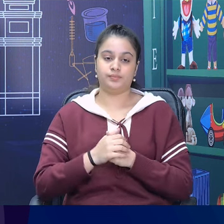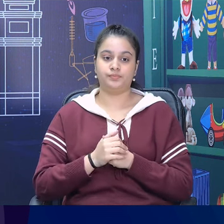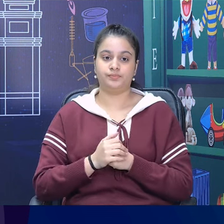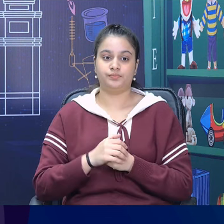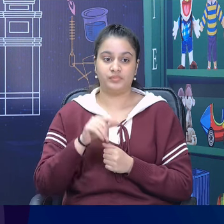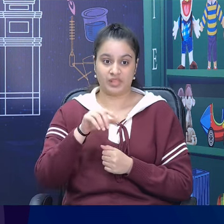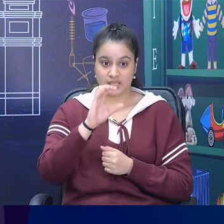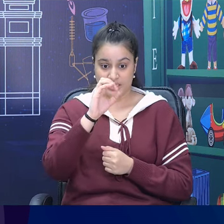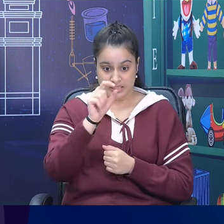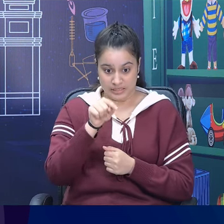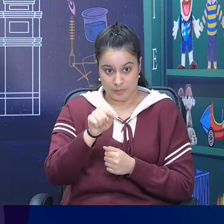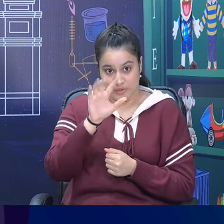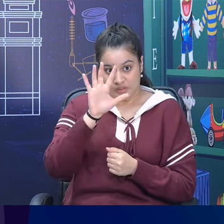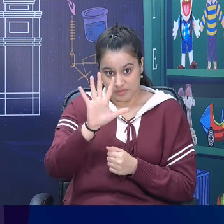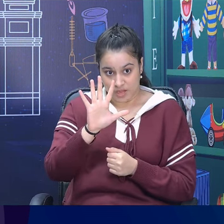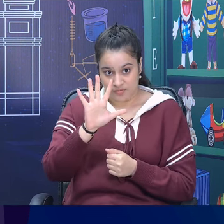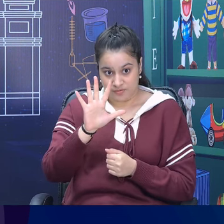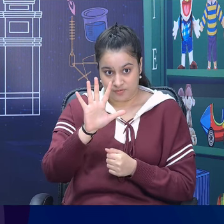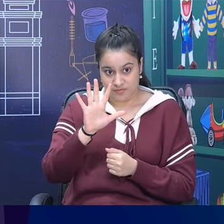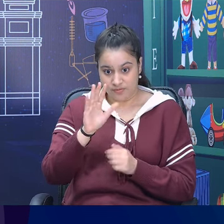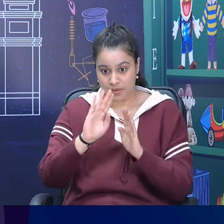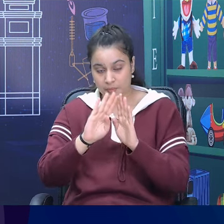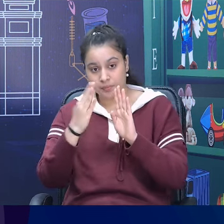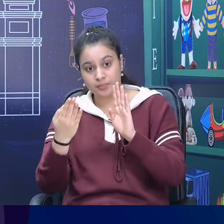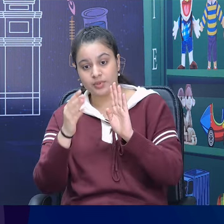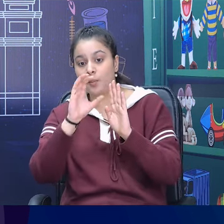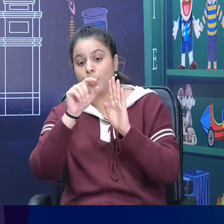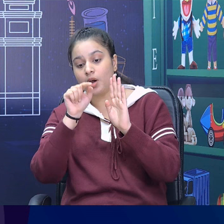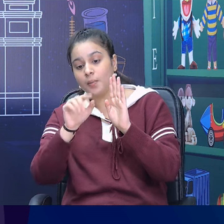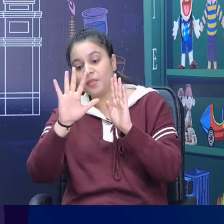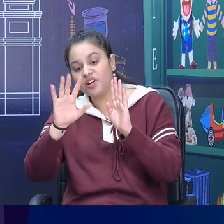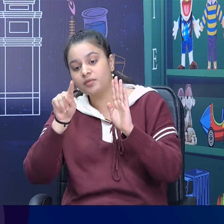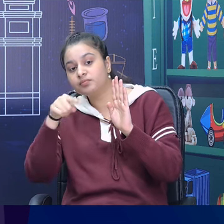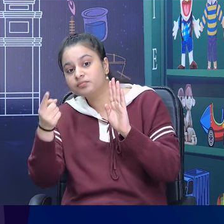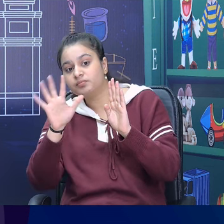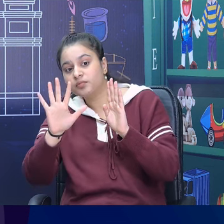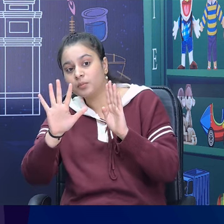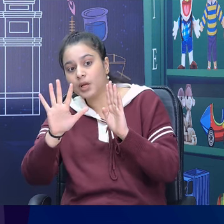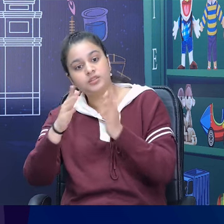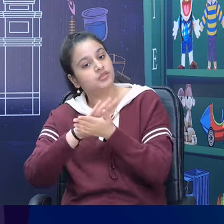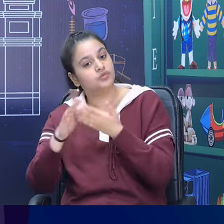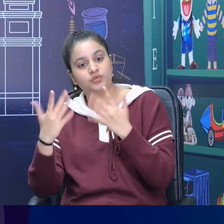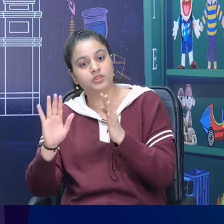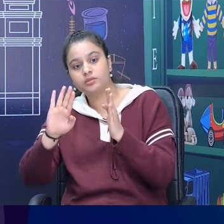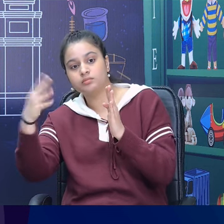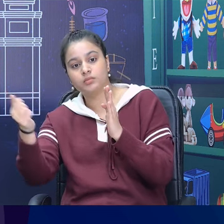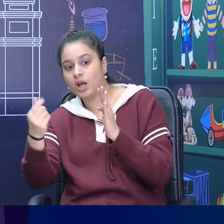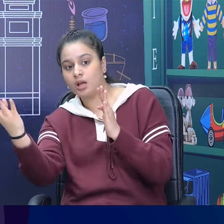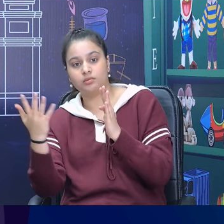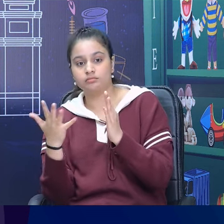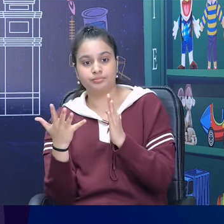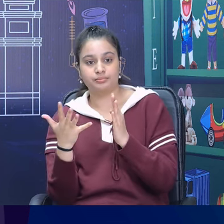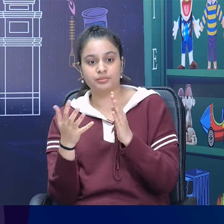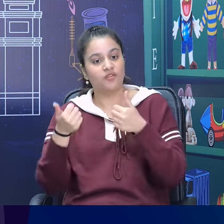जो डेसीमल के बाद का जो 10थ प्लेस है फाइव उसके बाद में आपको कोई भी नंबर प्राप्त नहीं होगा तो इसके बाद इसका मतलब है कि फाइव के